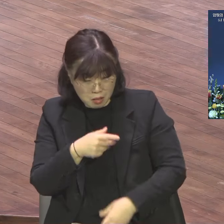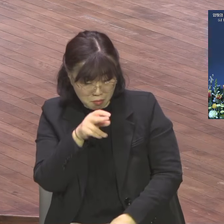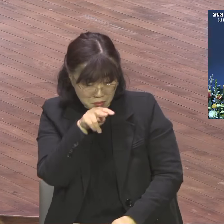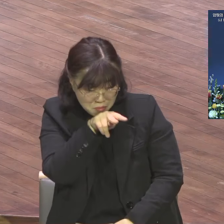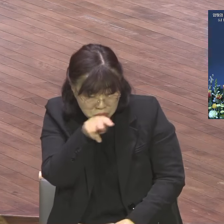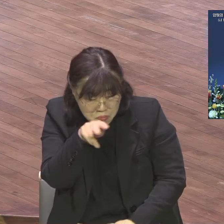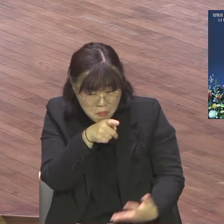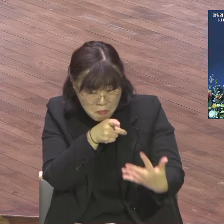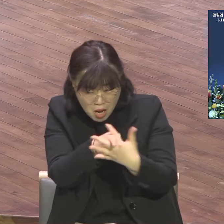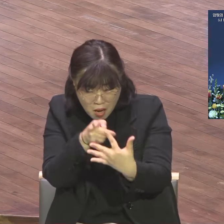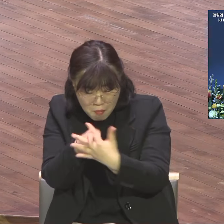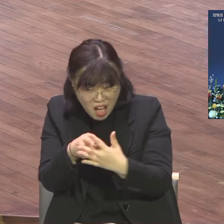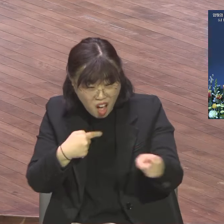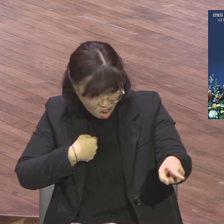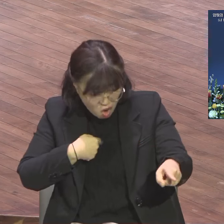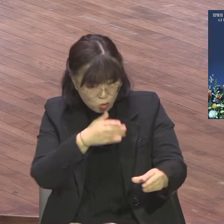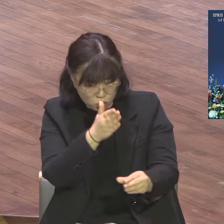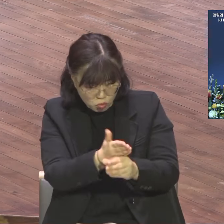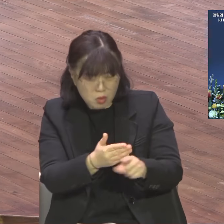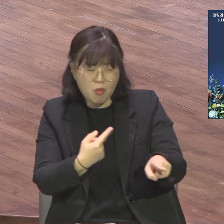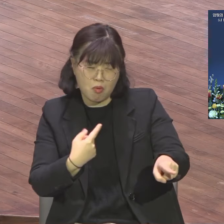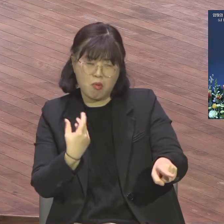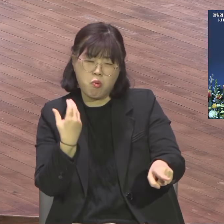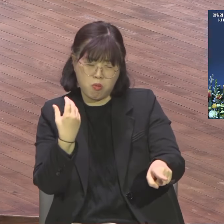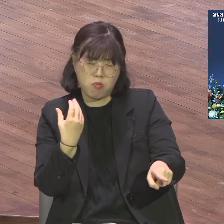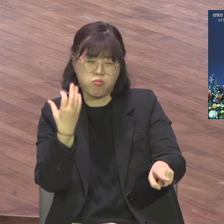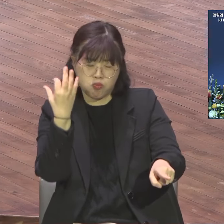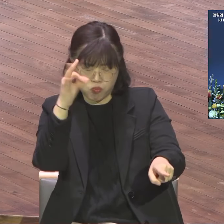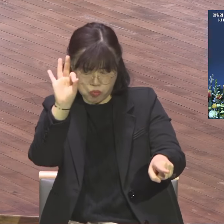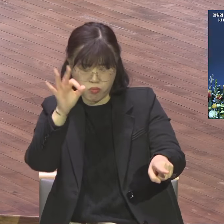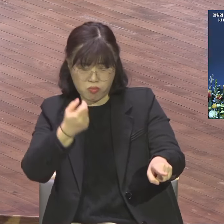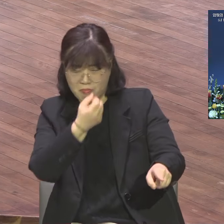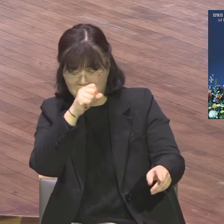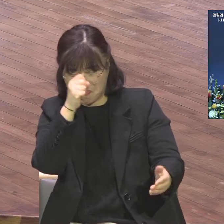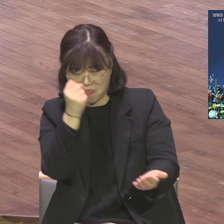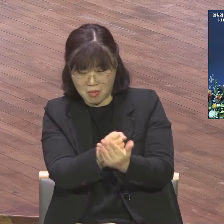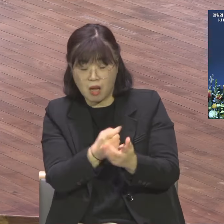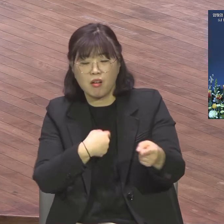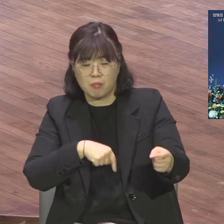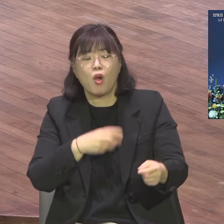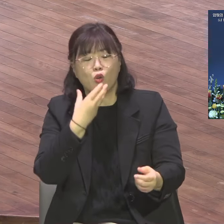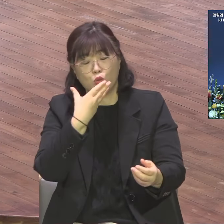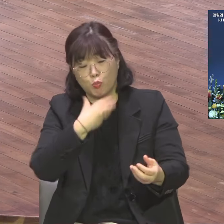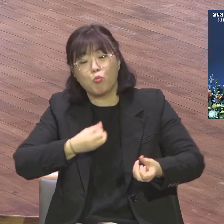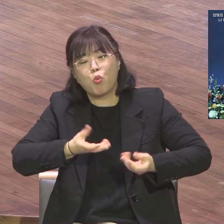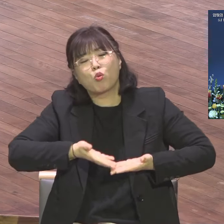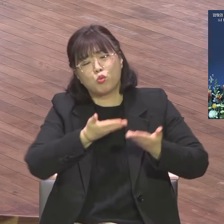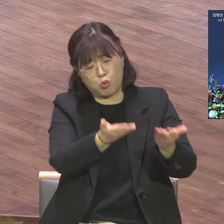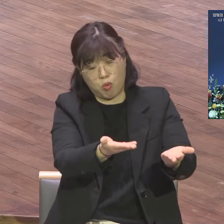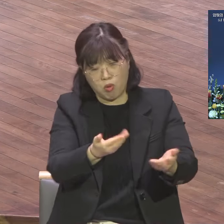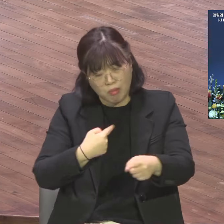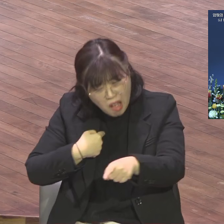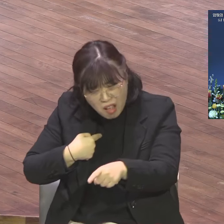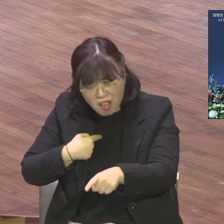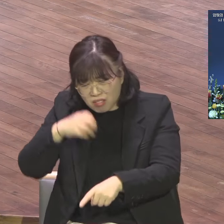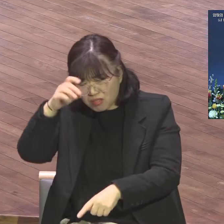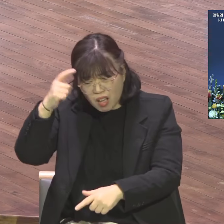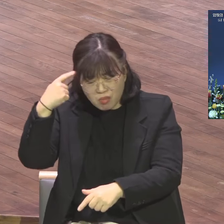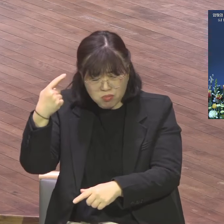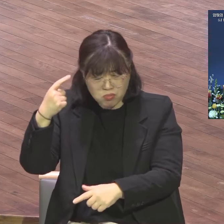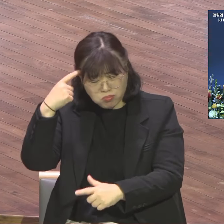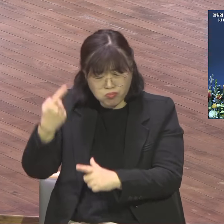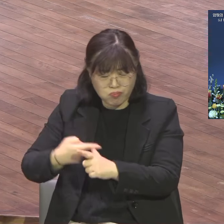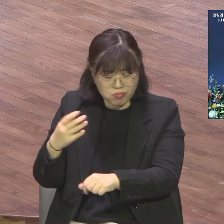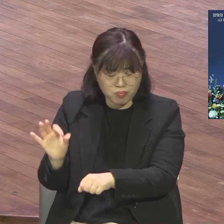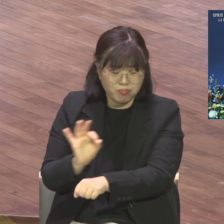것은 성전 중심의 삶이 본질적으로 뭐예요? 하나님 중심이란 거지. 하나님